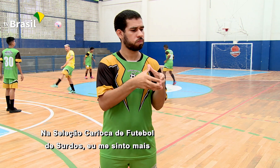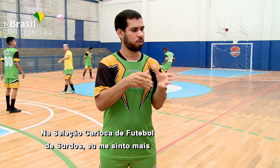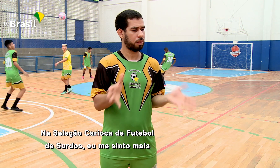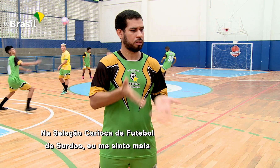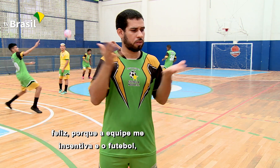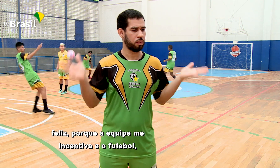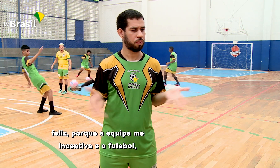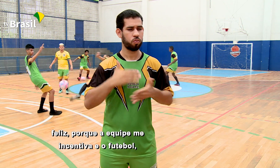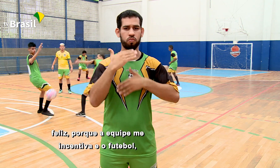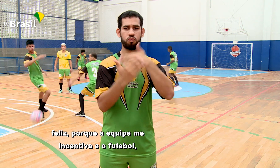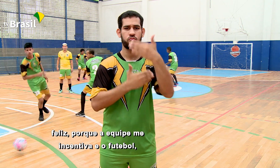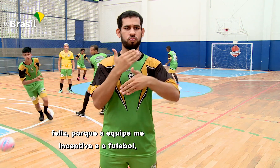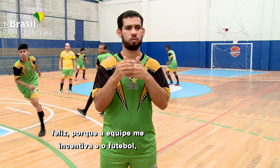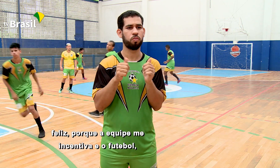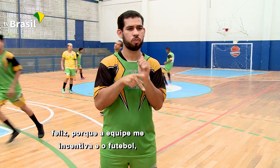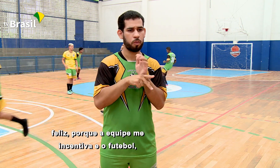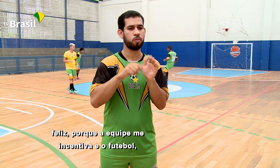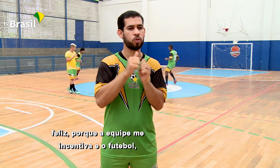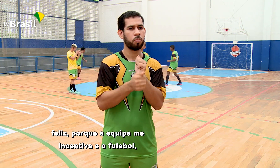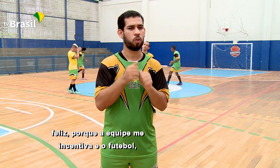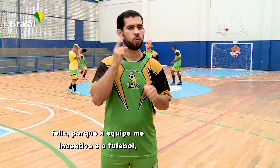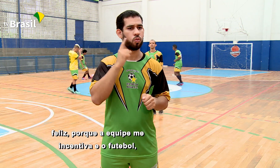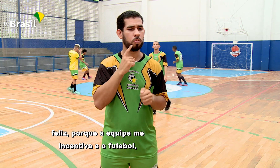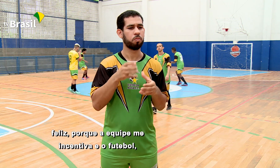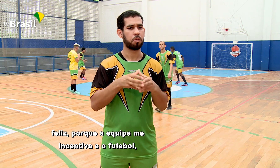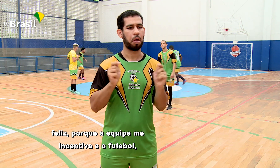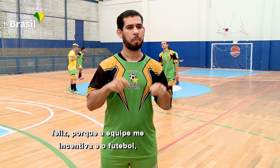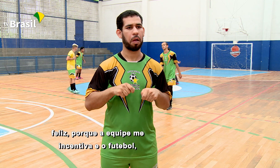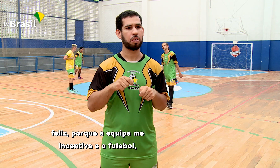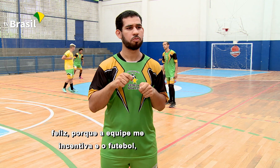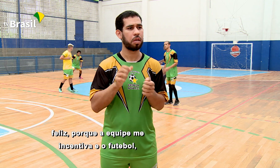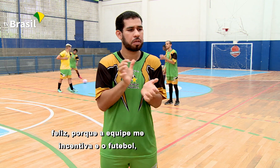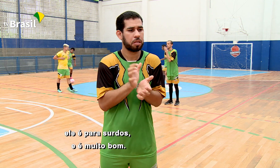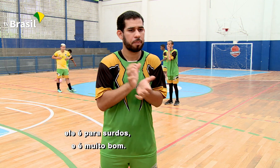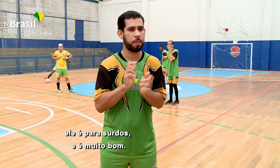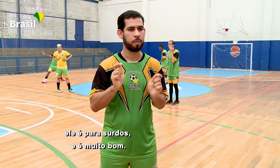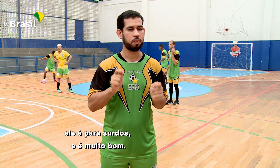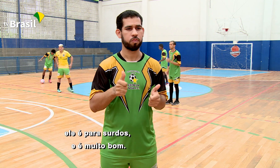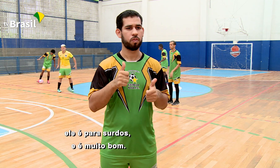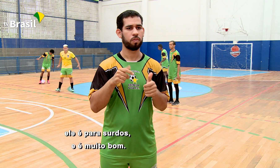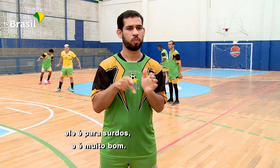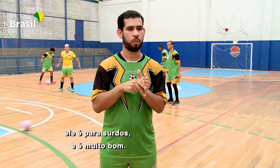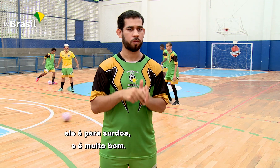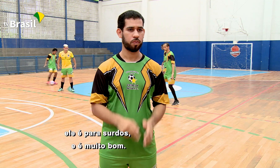mais feliz porque a equipe me incentiva e o futebol, ele é para surdos